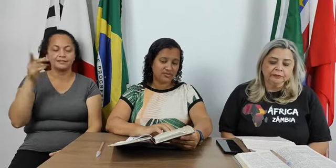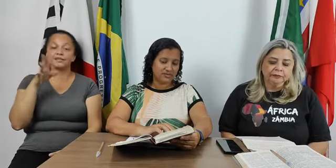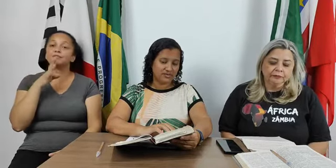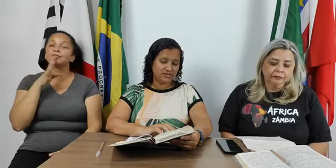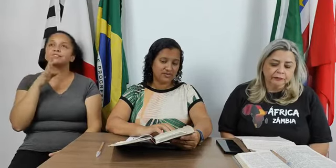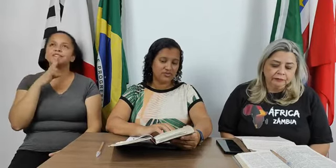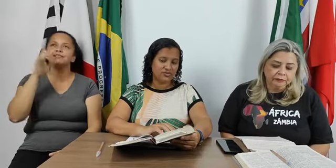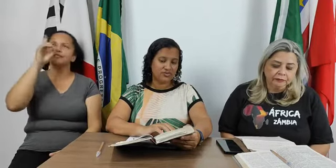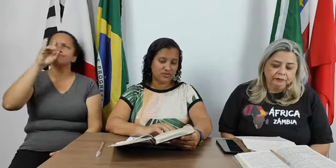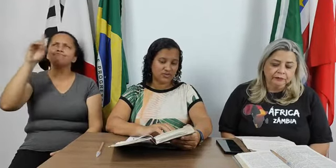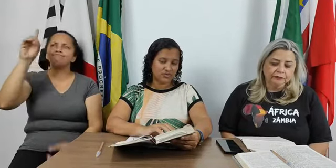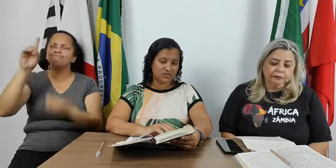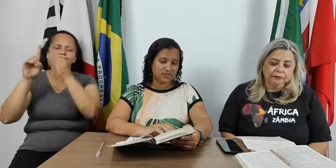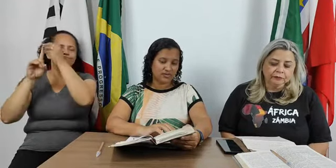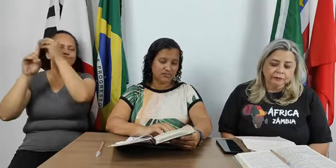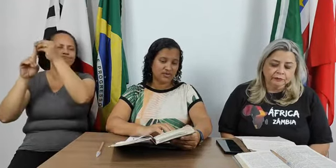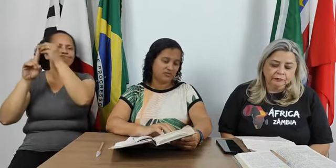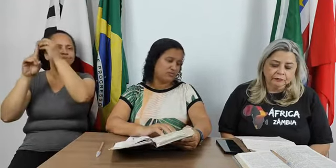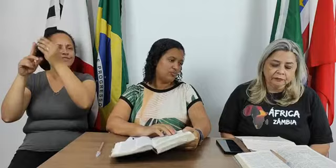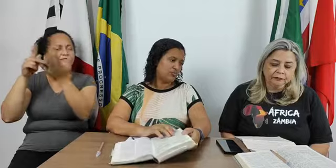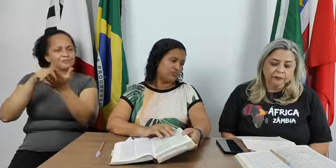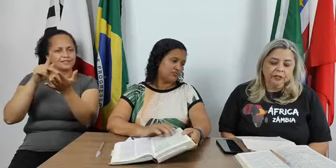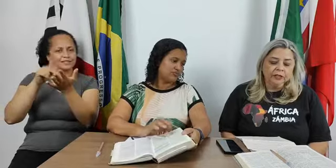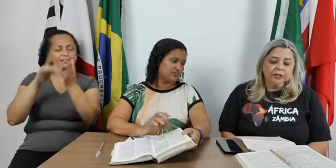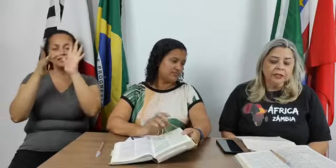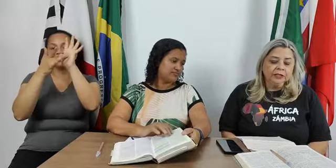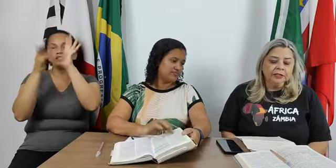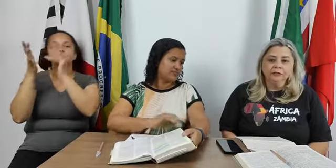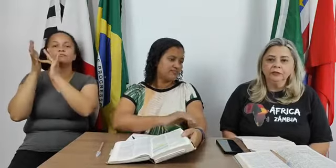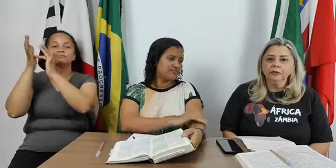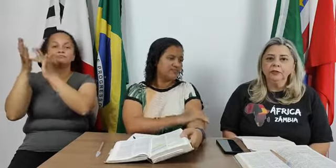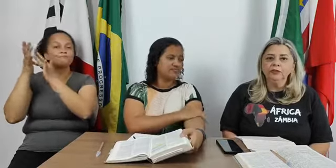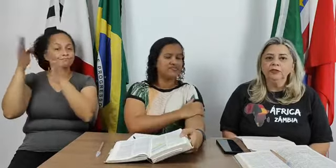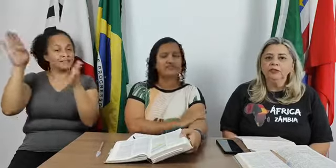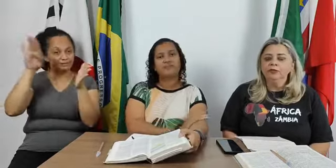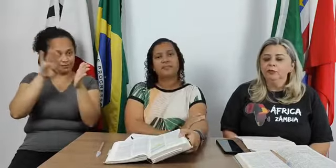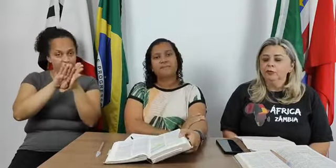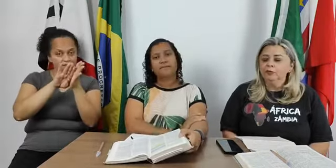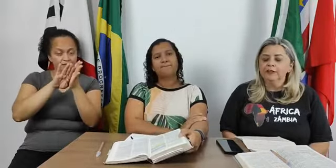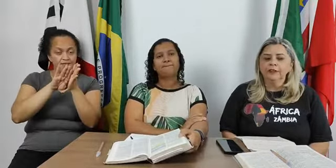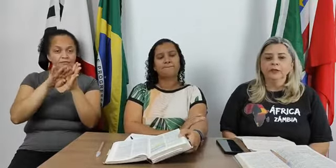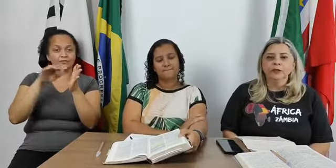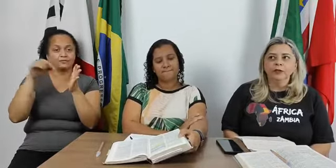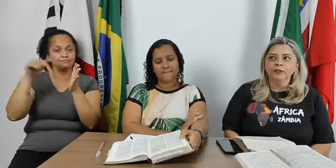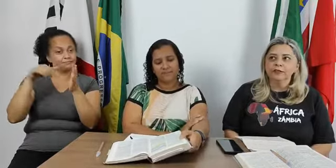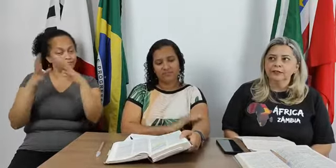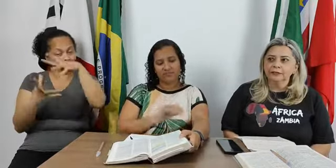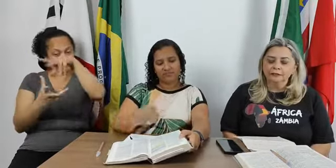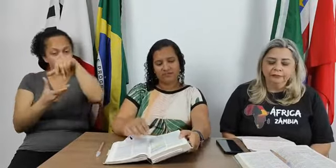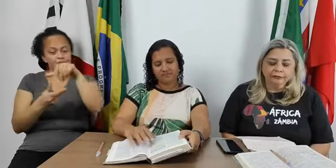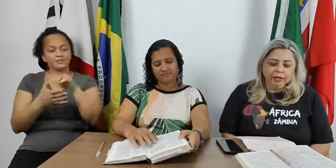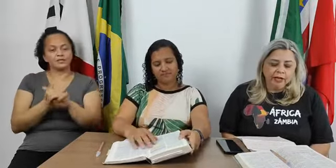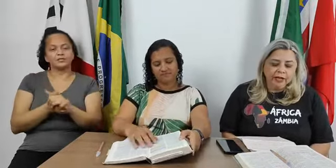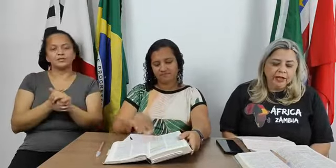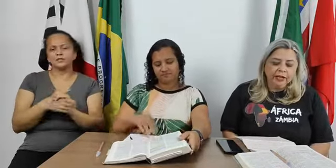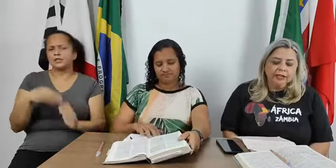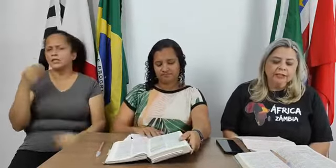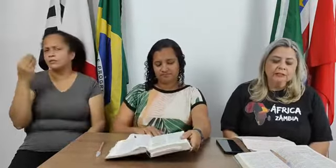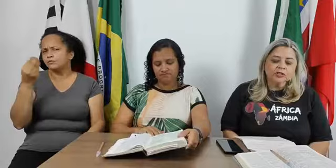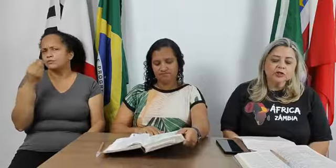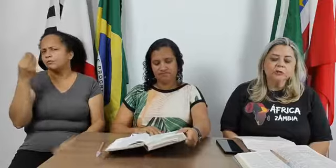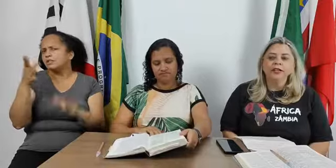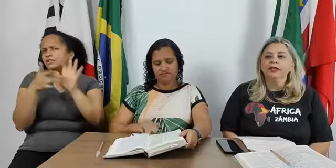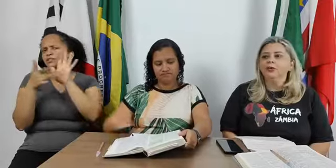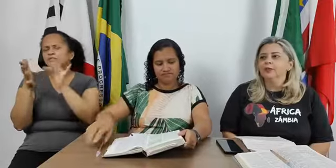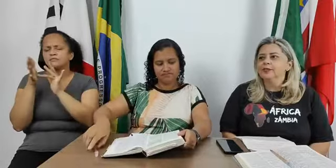Deus verdadeiro, e a Jesus Cristo, a quem enviaste ao mundo. Então, quando Jesus fez essa oração, ele